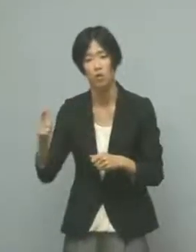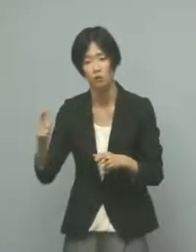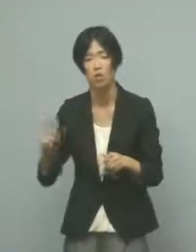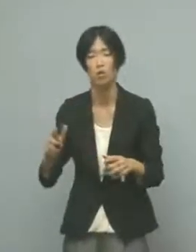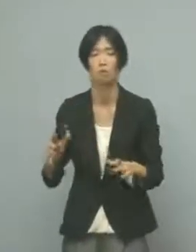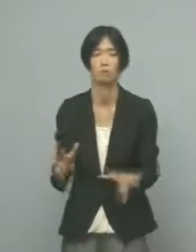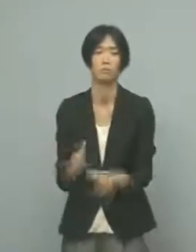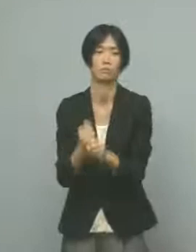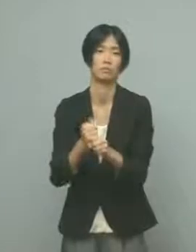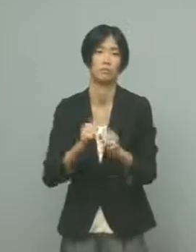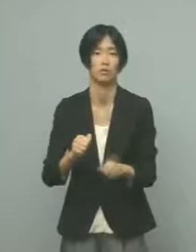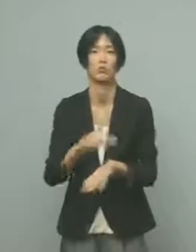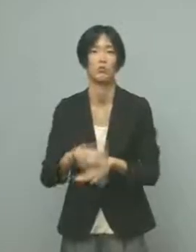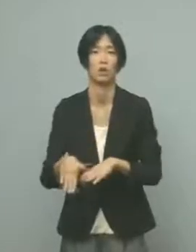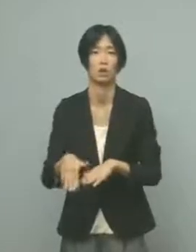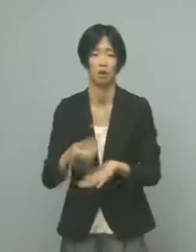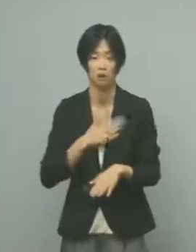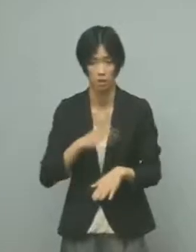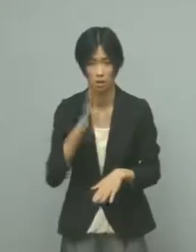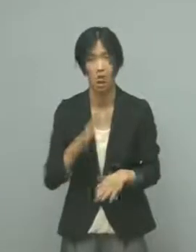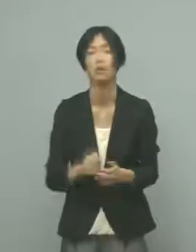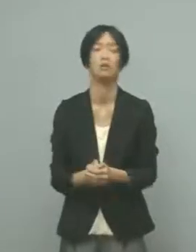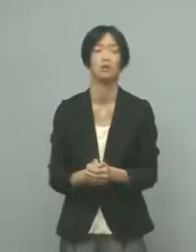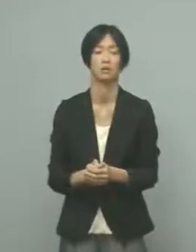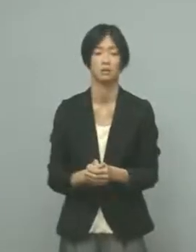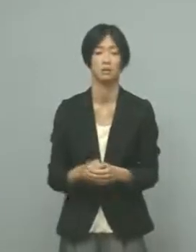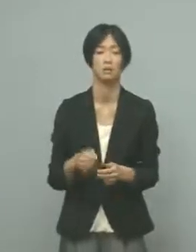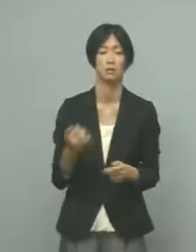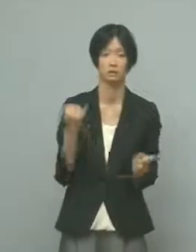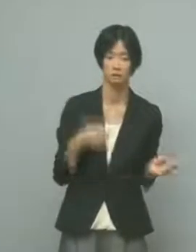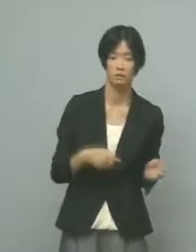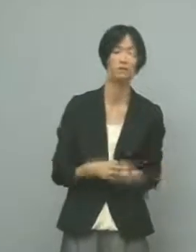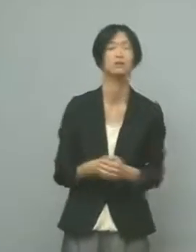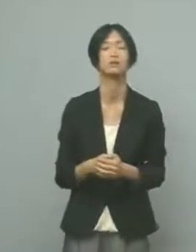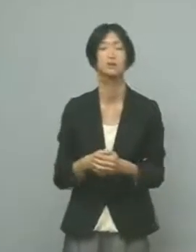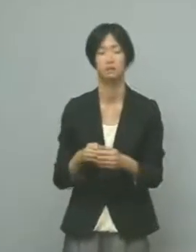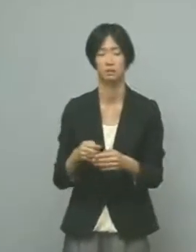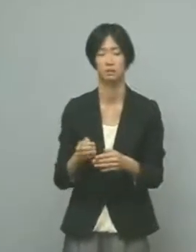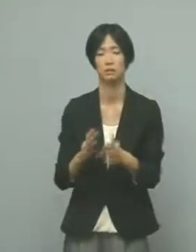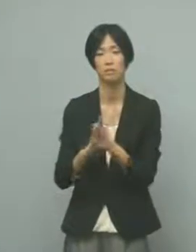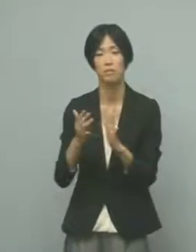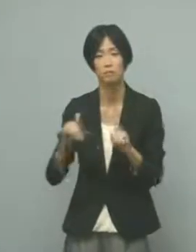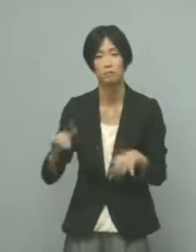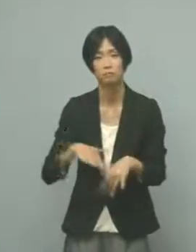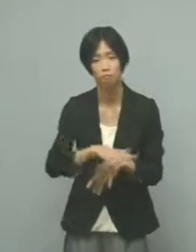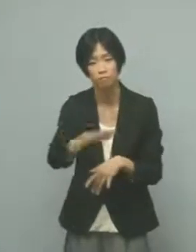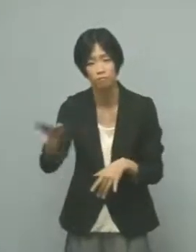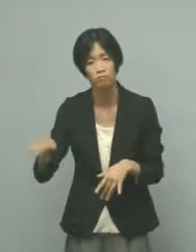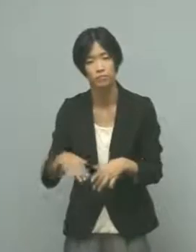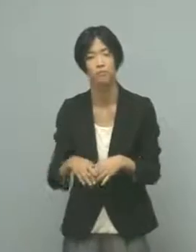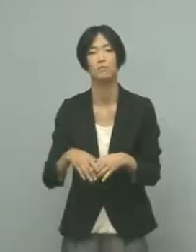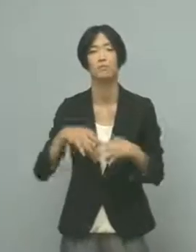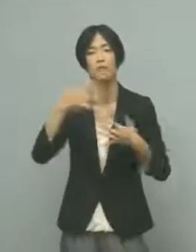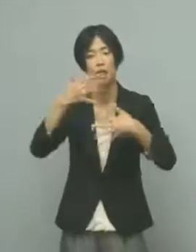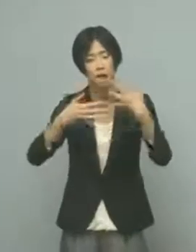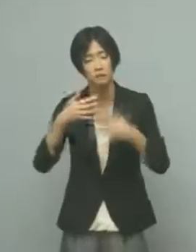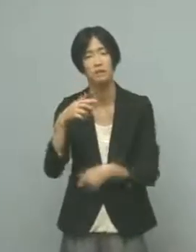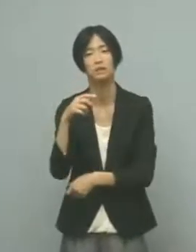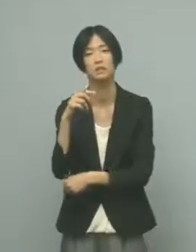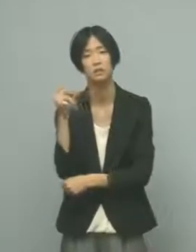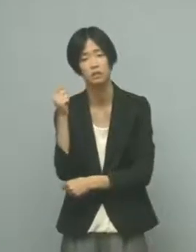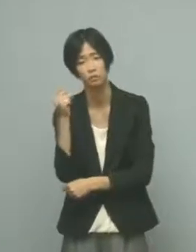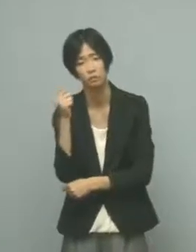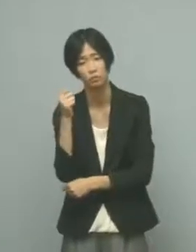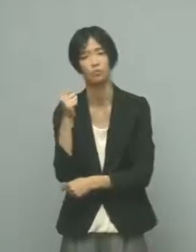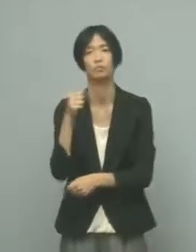うに考えております。 あと何よりも県民の皆さんがですね、テレビや新聞をご覧にな